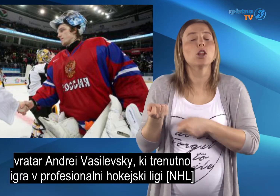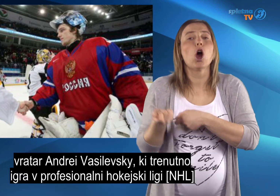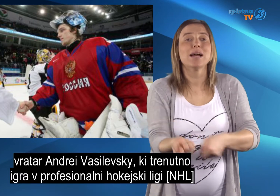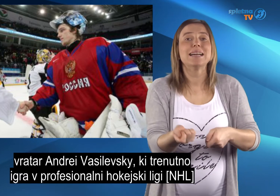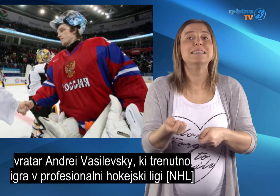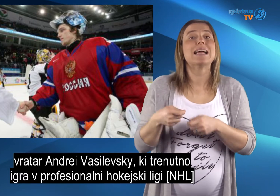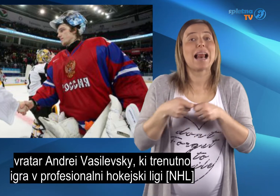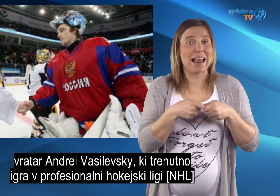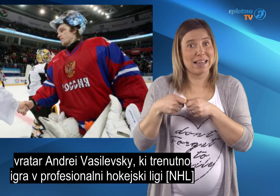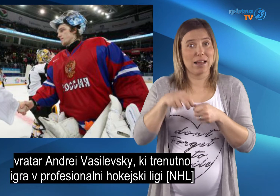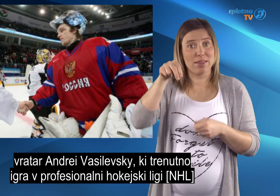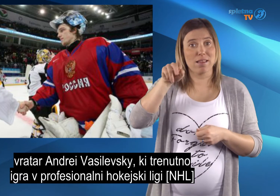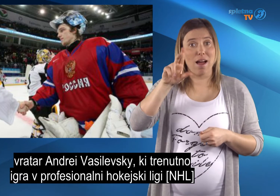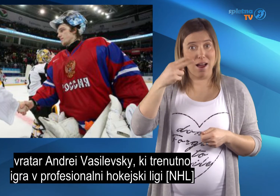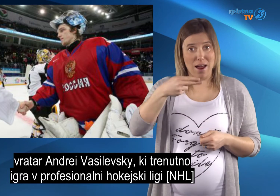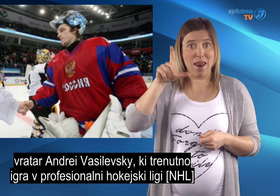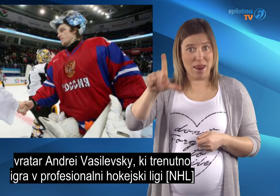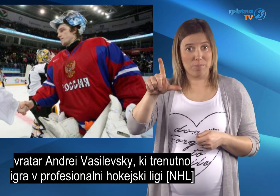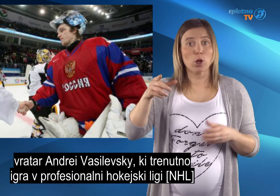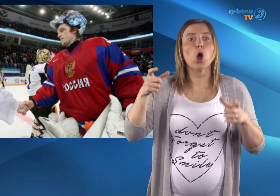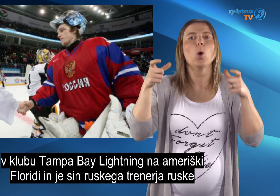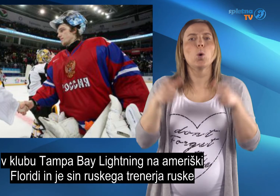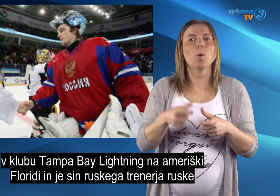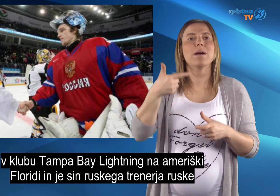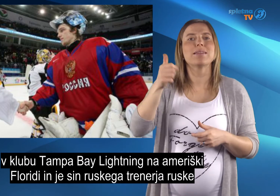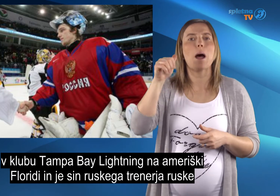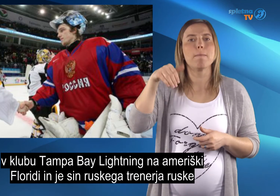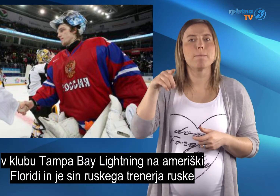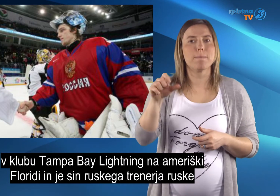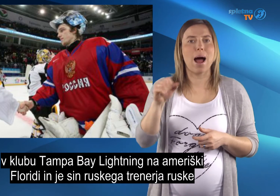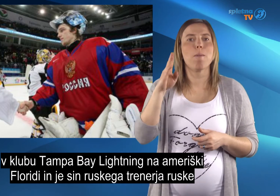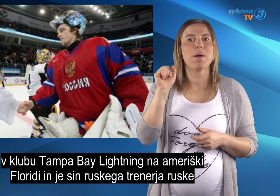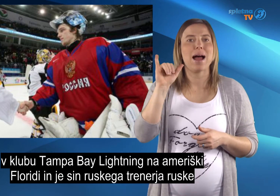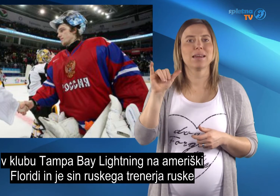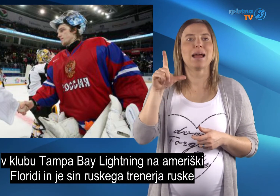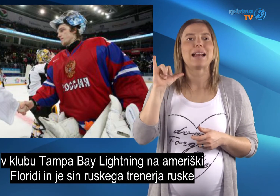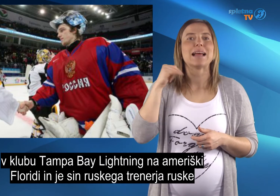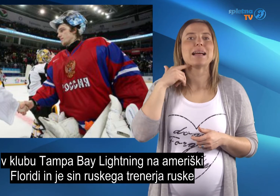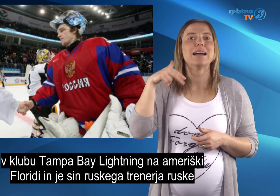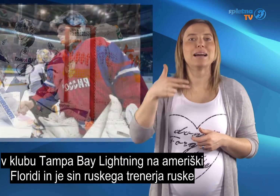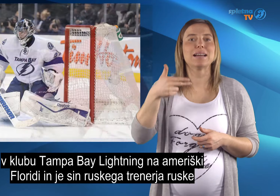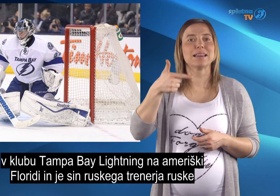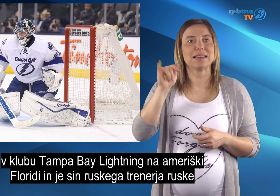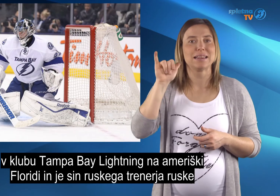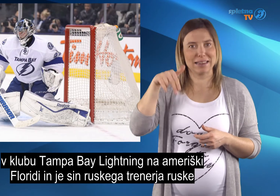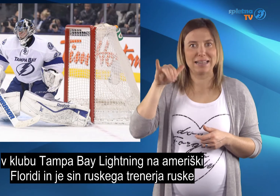ameriški Floridi in je sin ruskega trenerja ruske hokejske reprezentance gluhih Andreja Vasiljevskija.